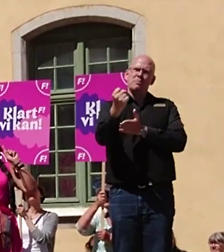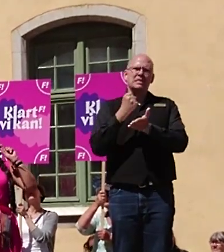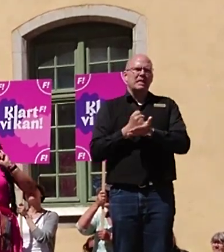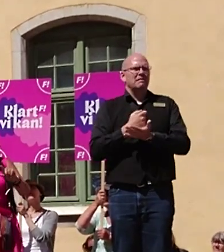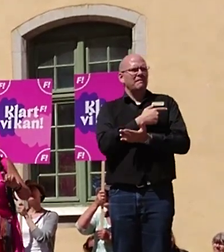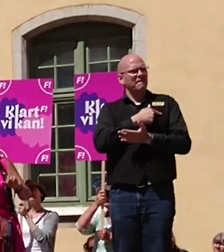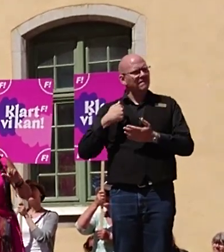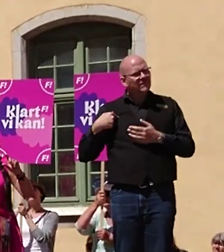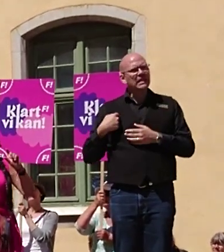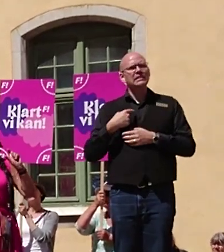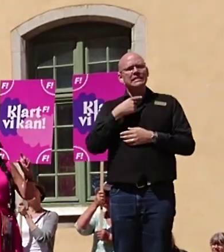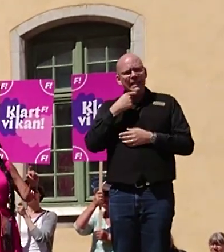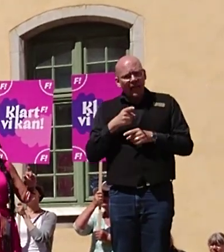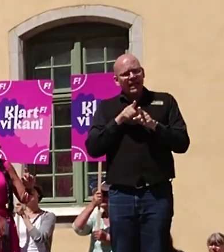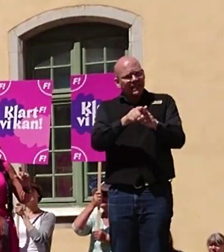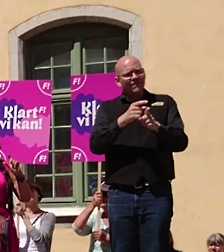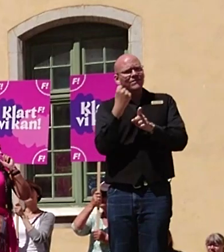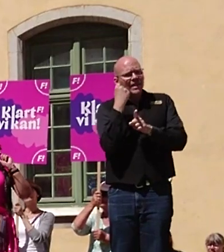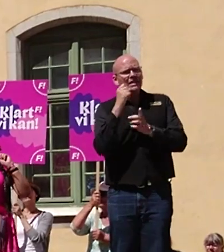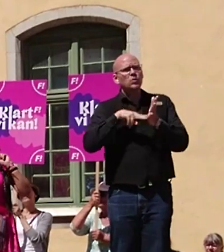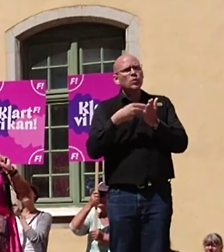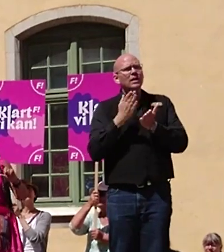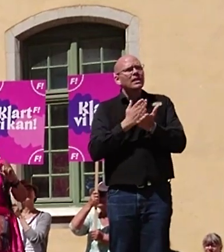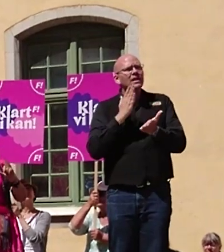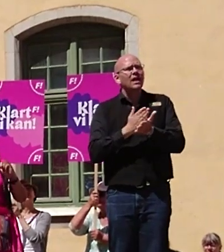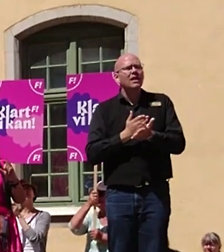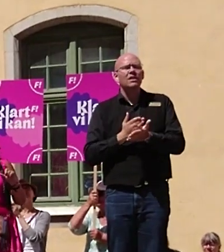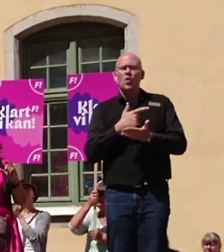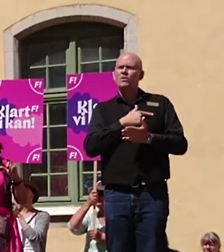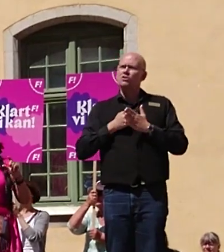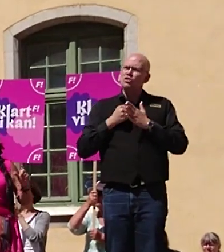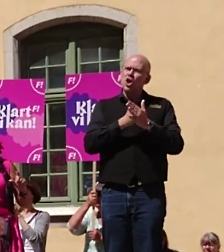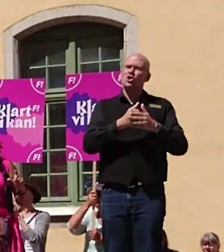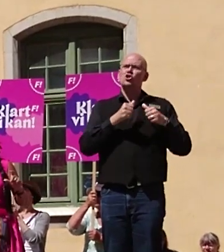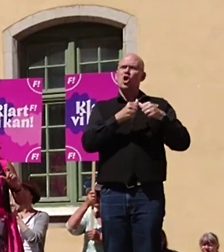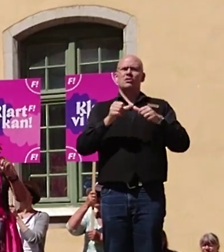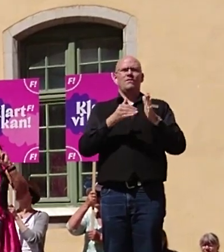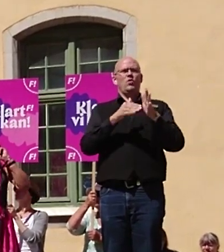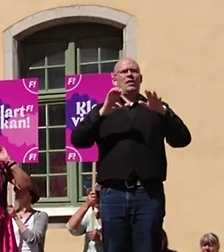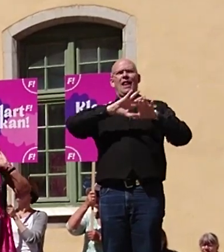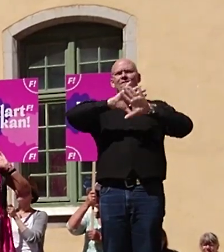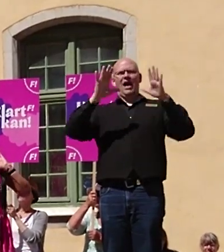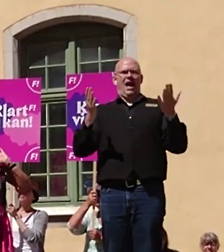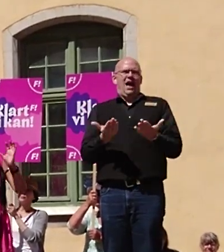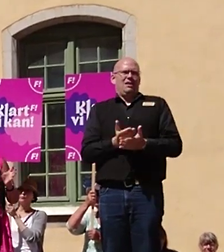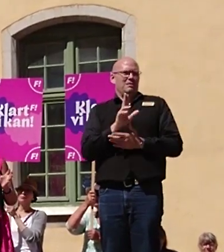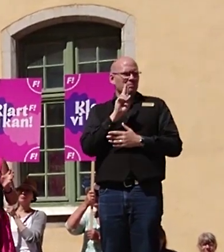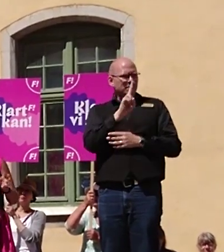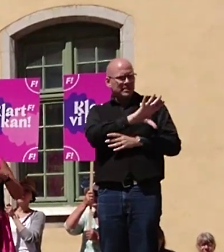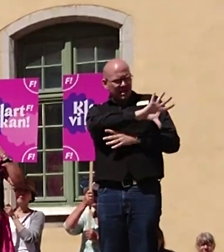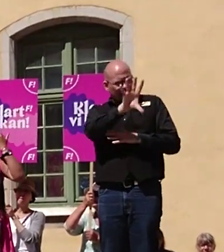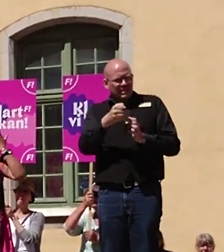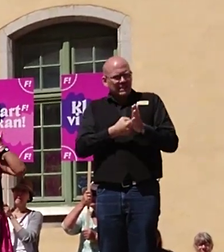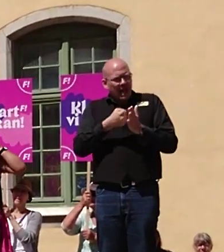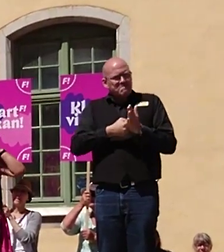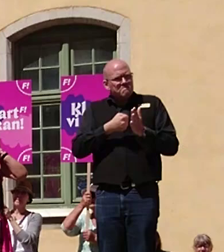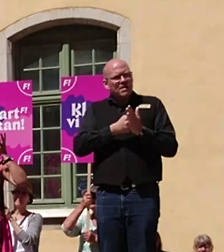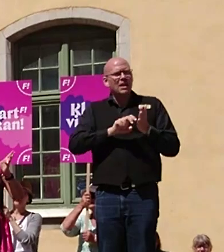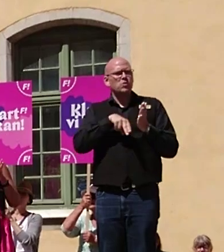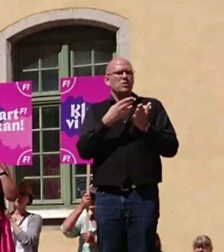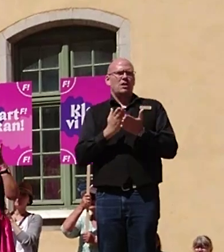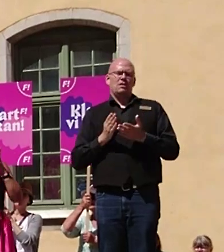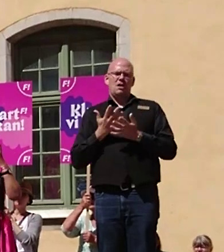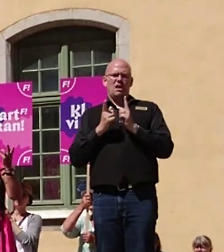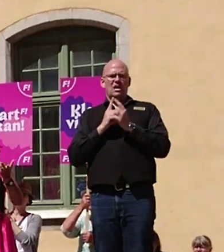som nämner det här med naturens rättigheter, och vi stödjer den rörelsen i världen som kämpar för det här. Många kanske tycker, ja